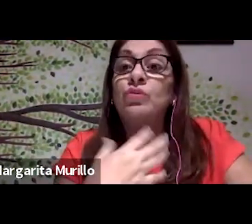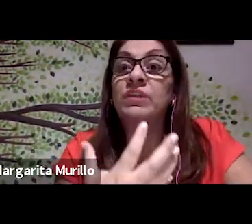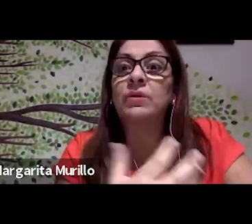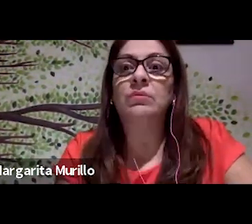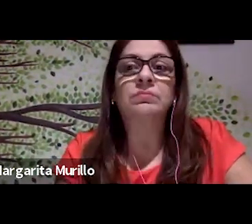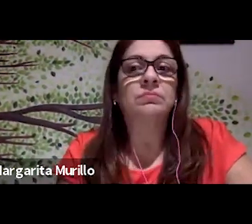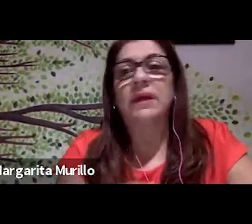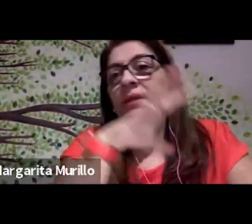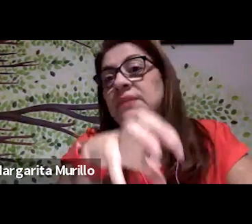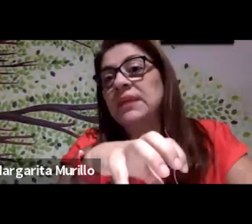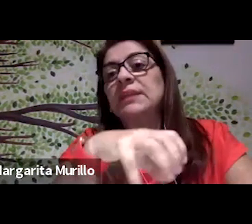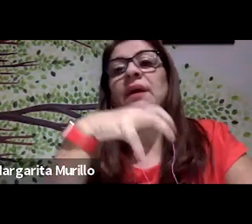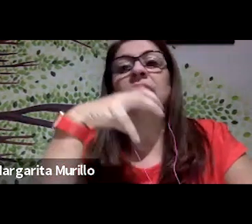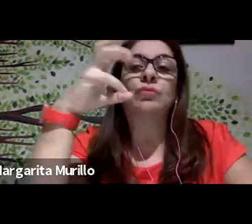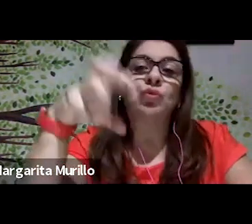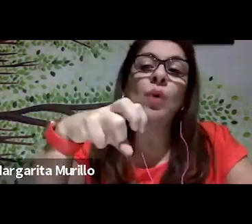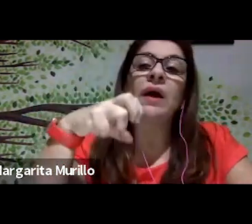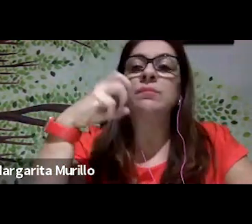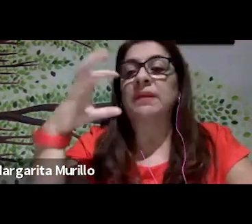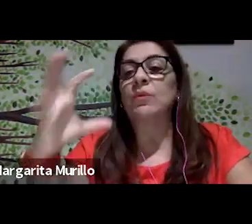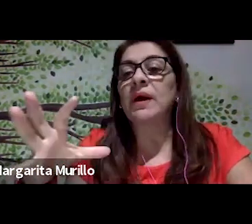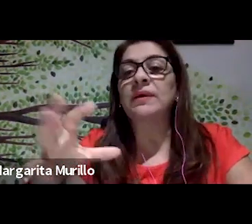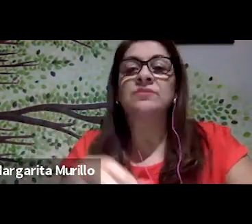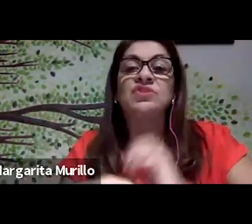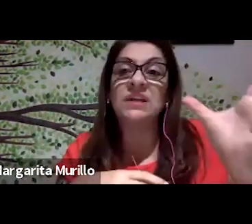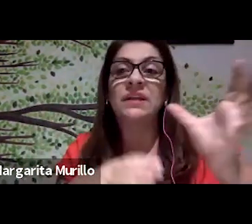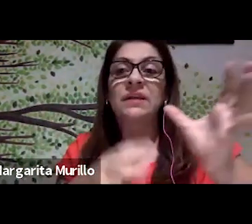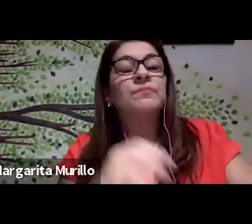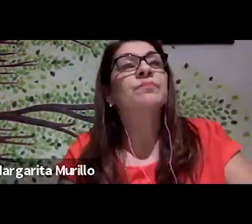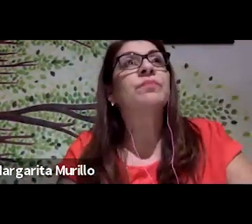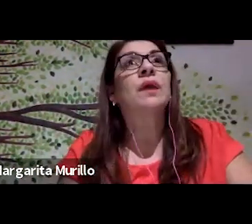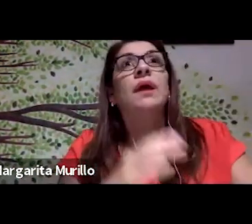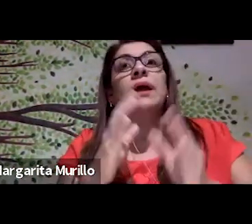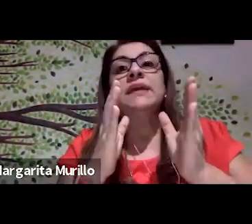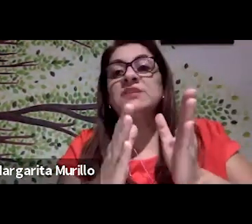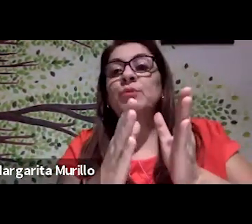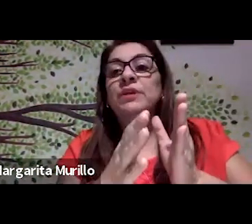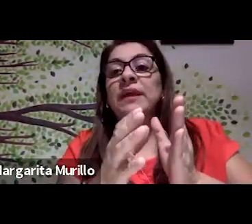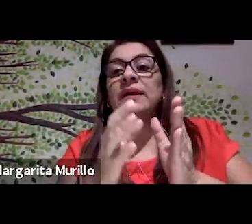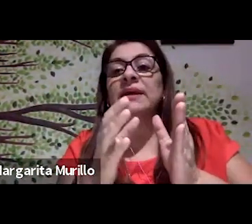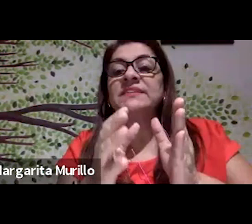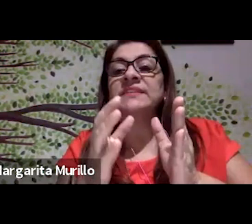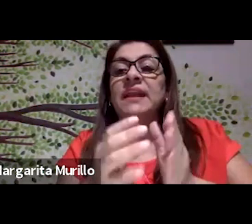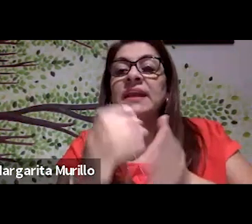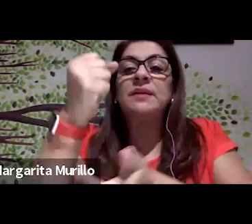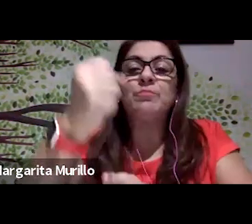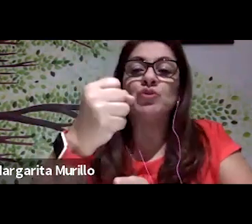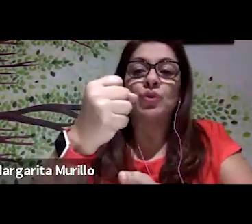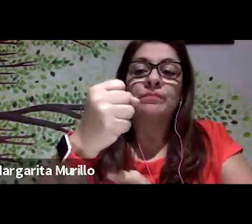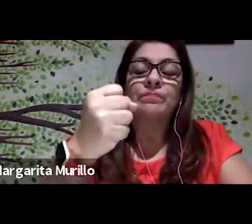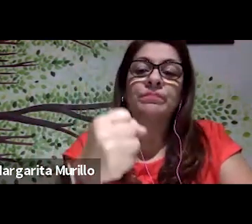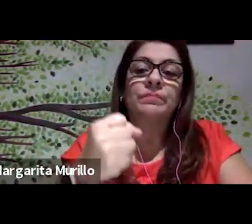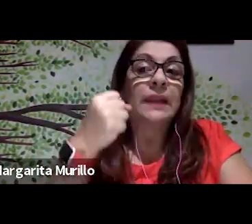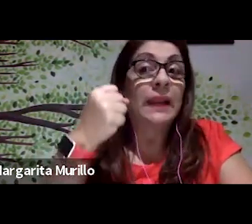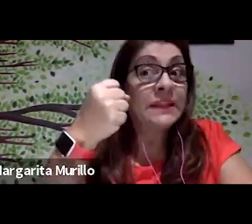mundo que es muy rico Argentina Uruguay Paraguay chile y es Porque existe la ley del